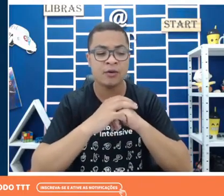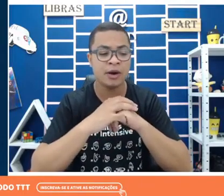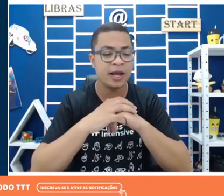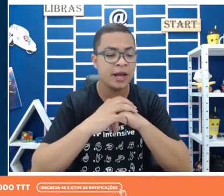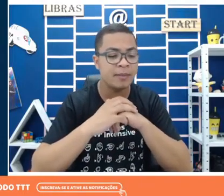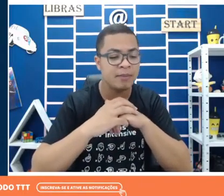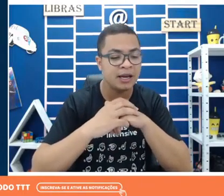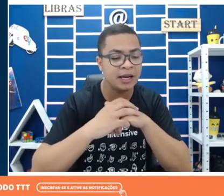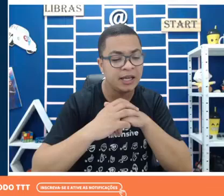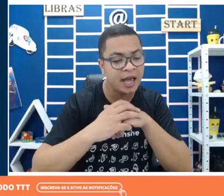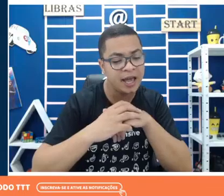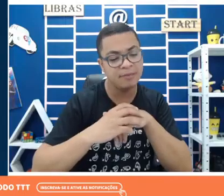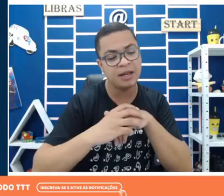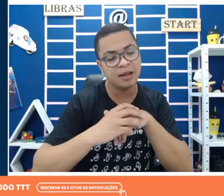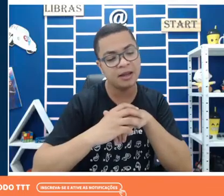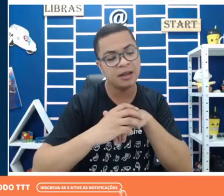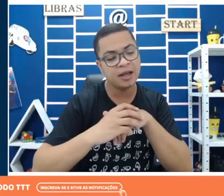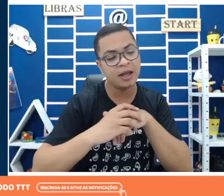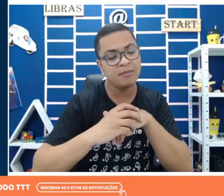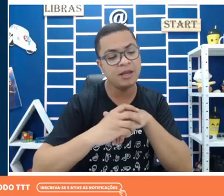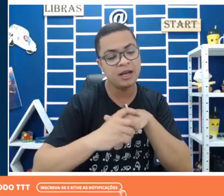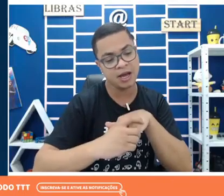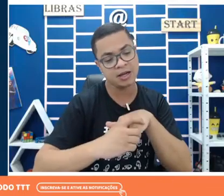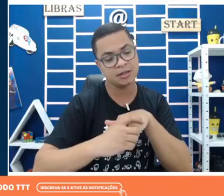Sim. Ou